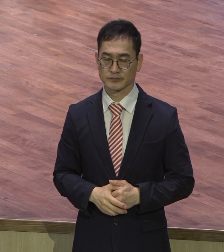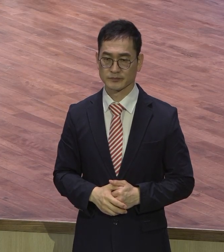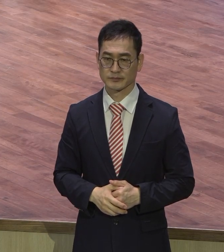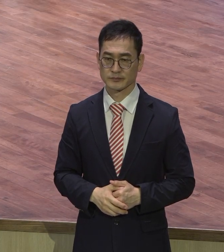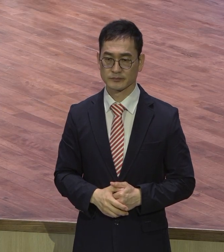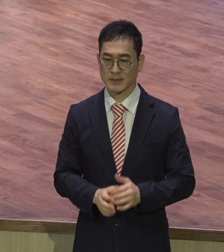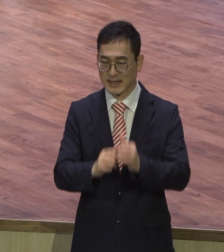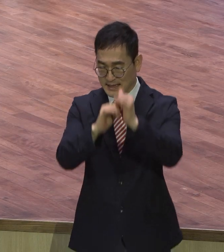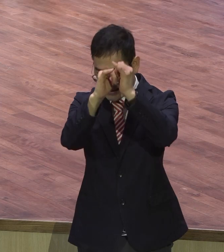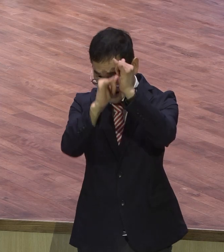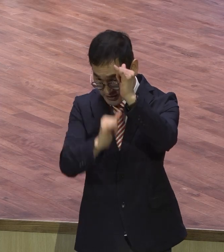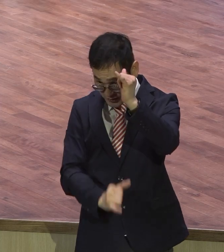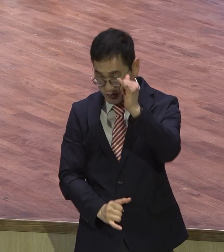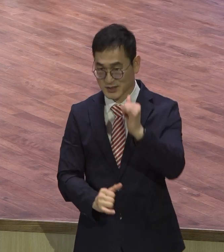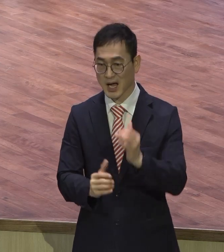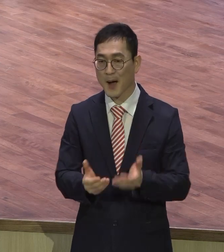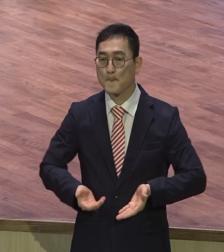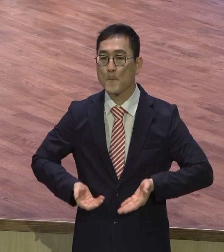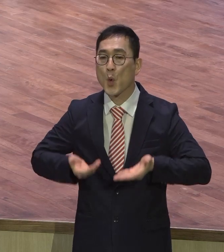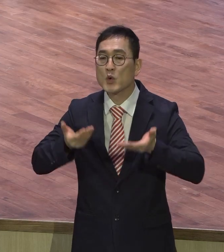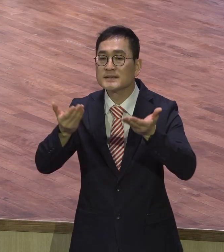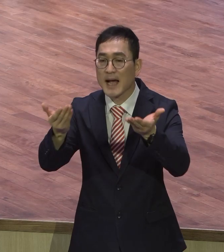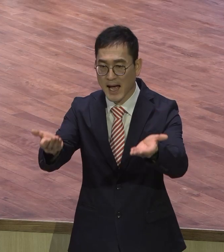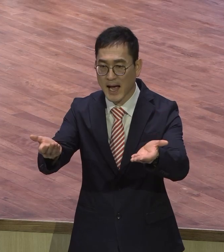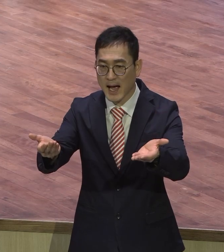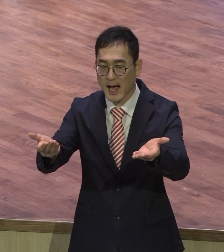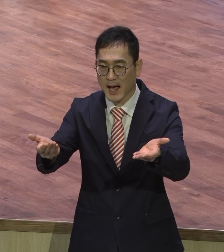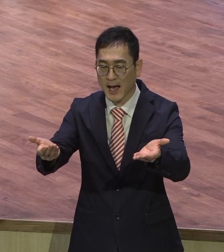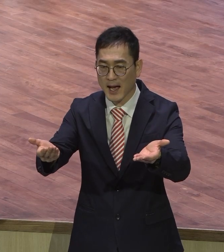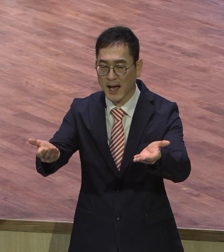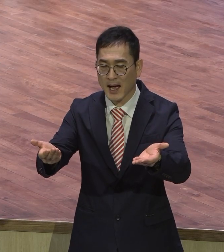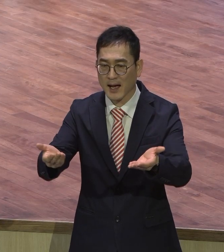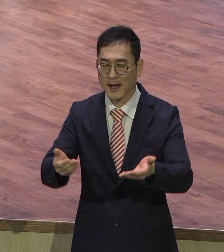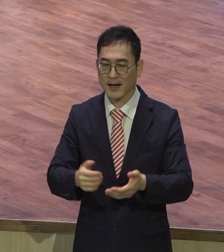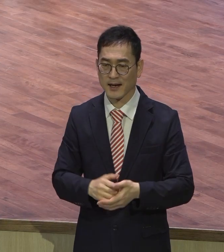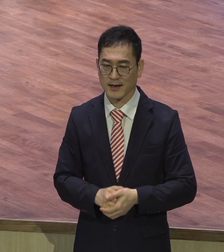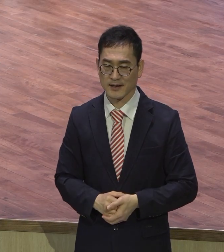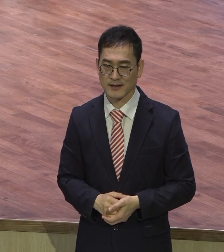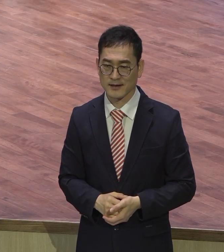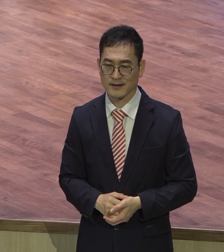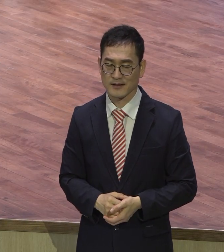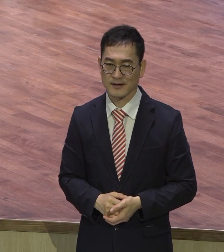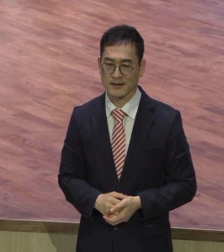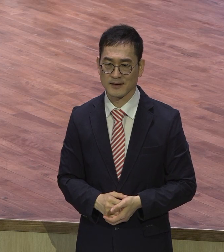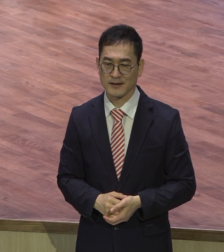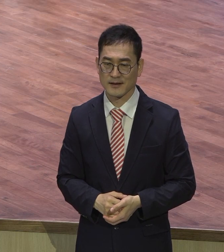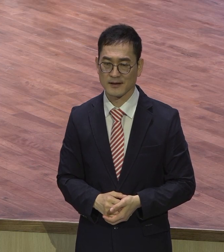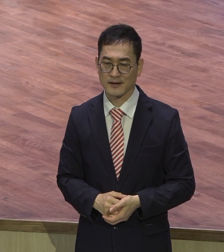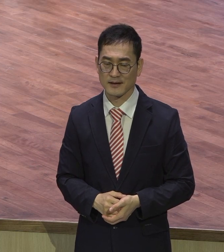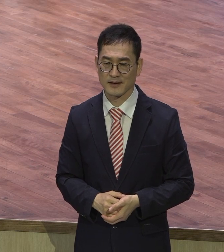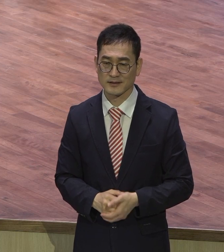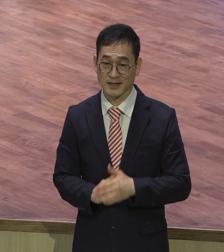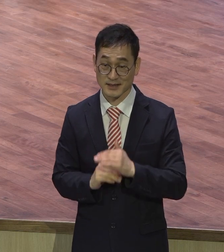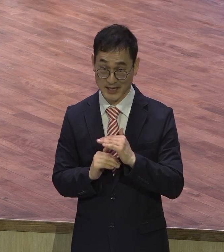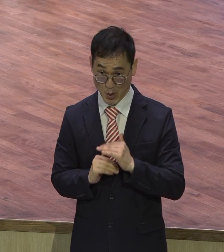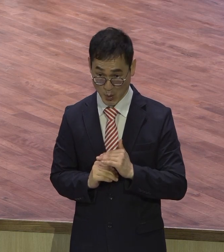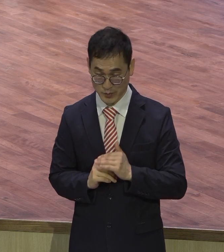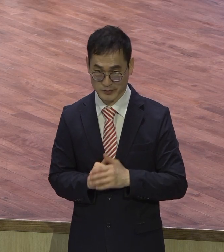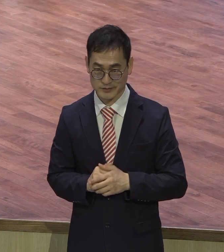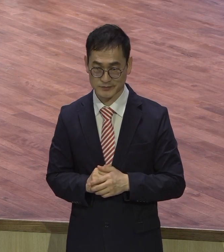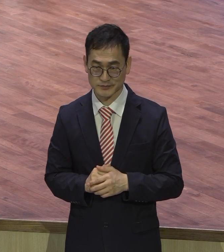인류봉사에 자신의 삶을 바칠 것으로 시작하는 이 선서의 이 내용에는요 은사에 대한